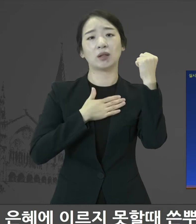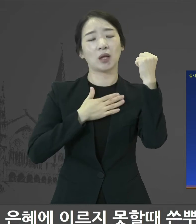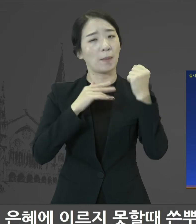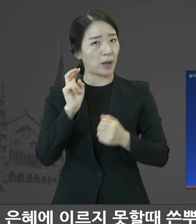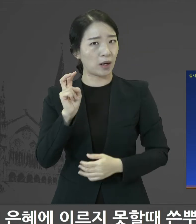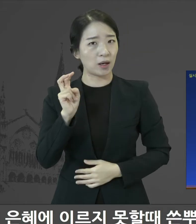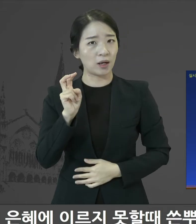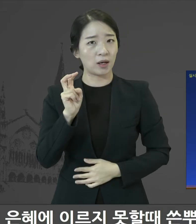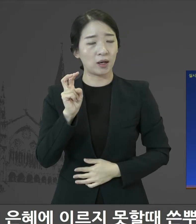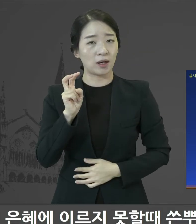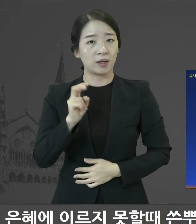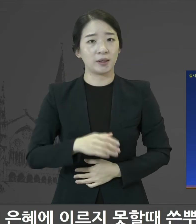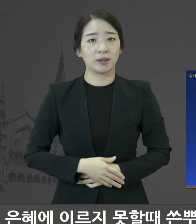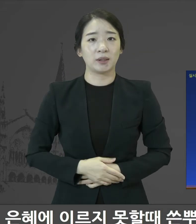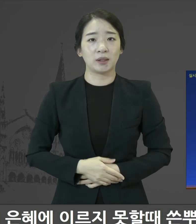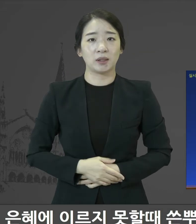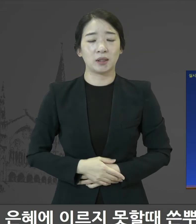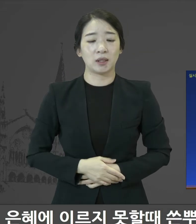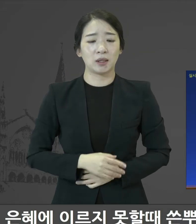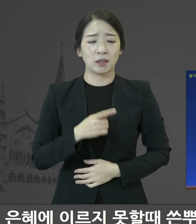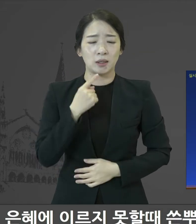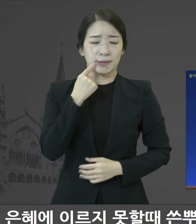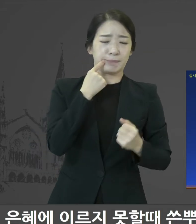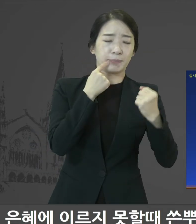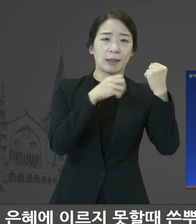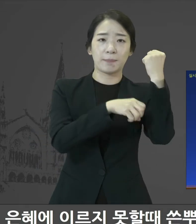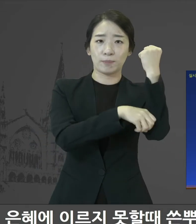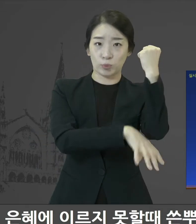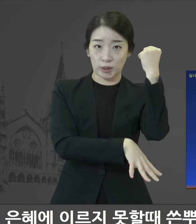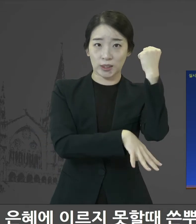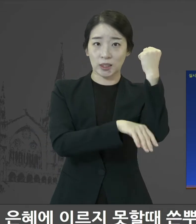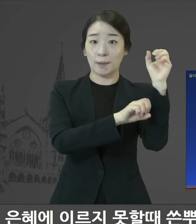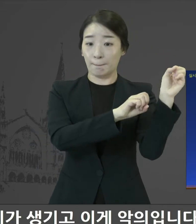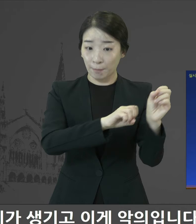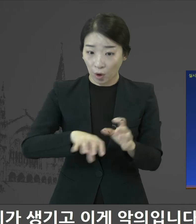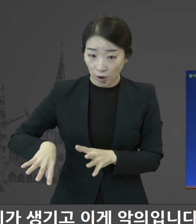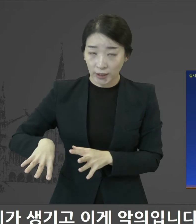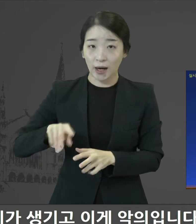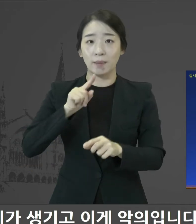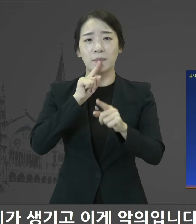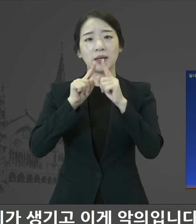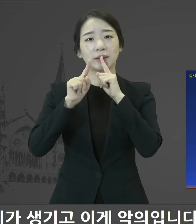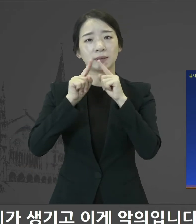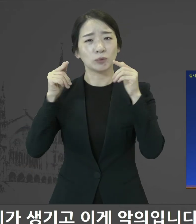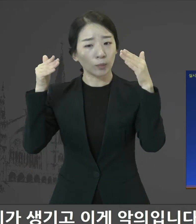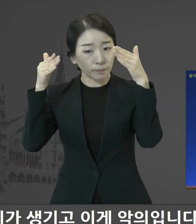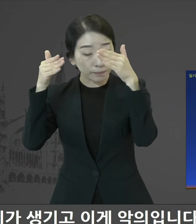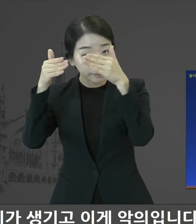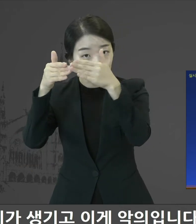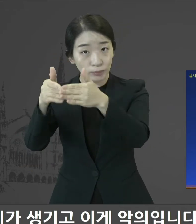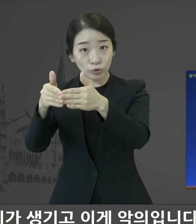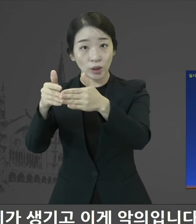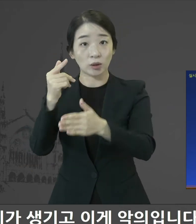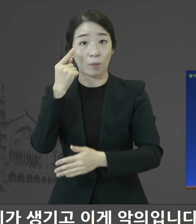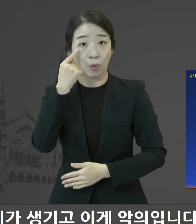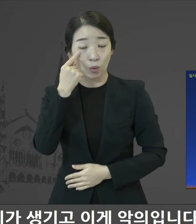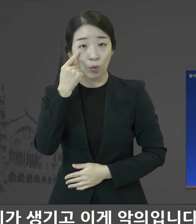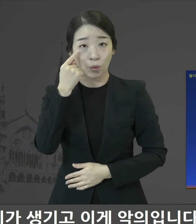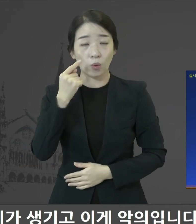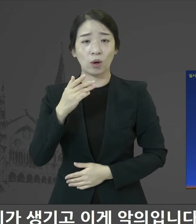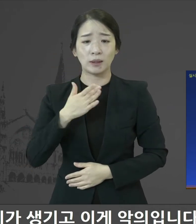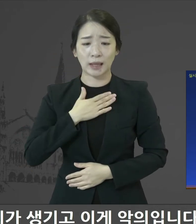오늘은 쓴뿌리를 버리라는 이 말씀을 우리가 좀 집중해서 붙들고 정말 내